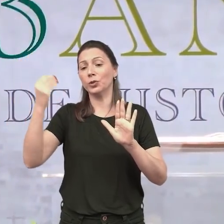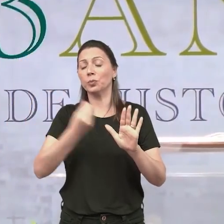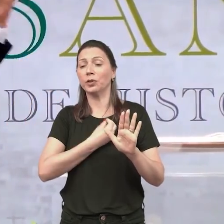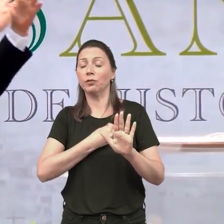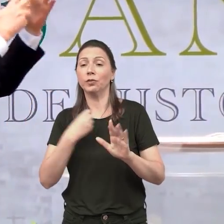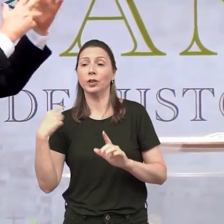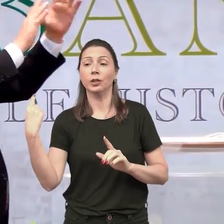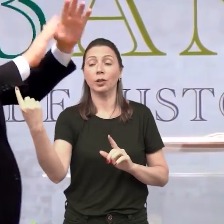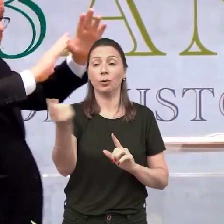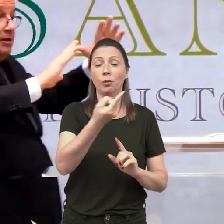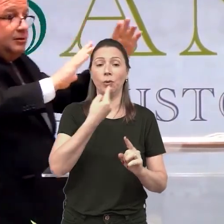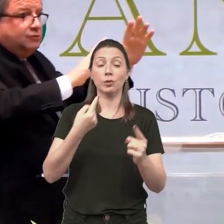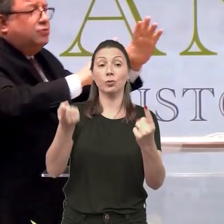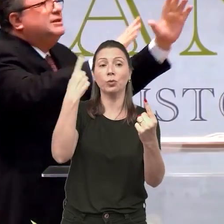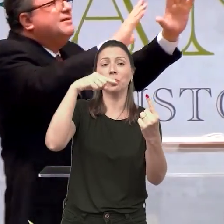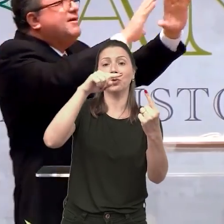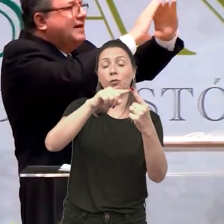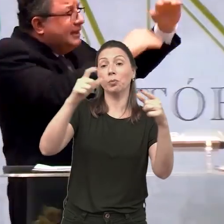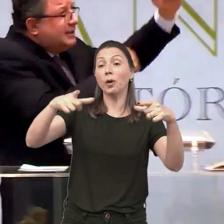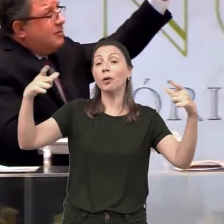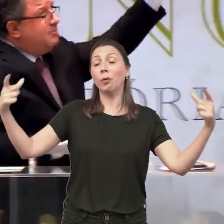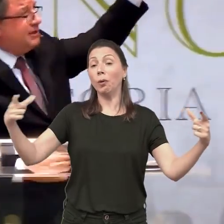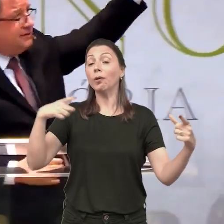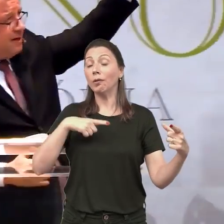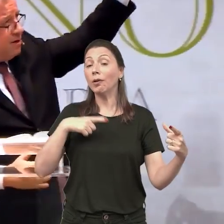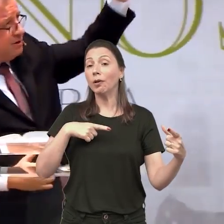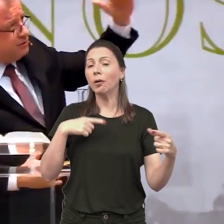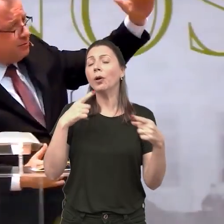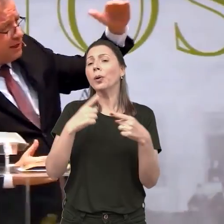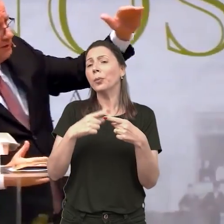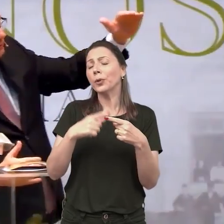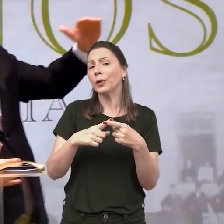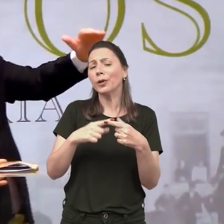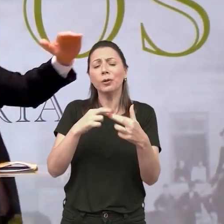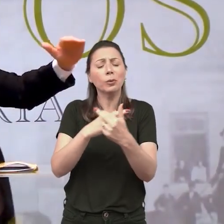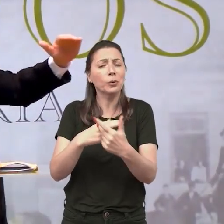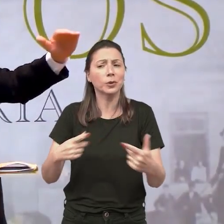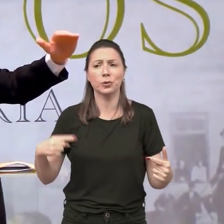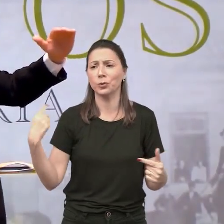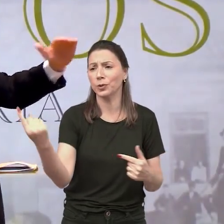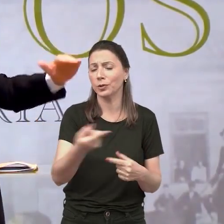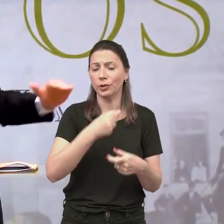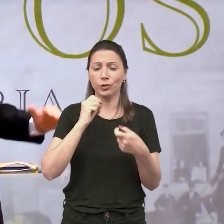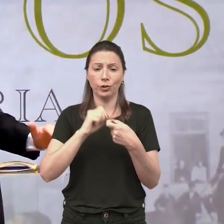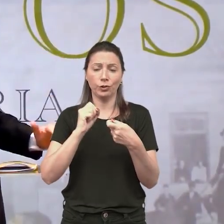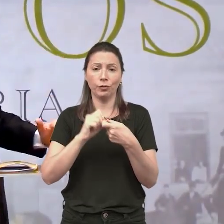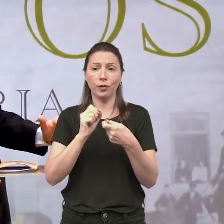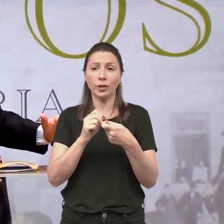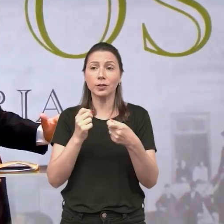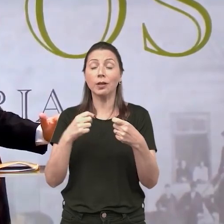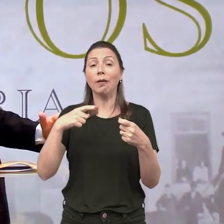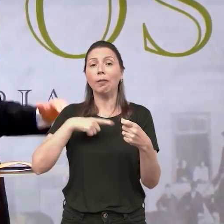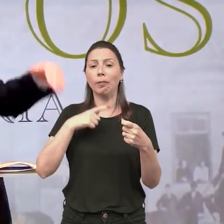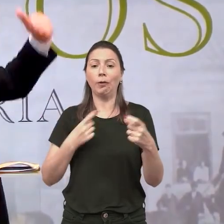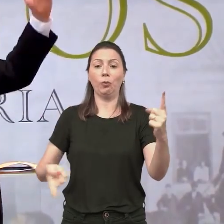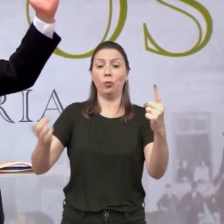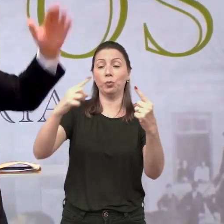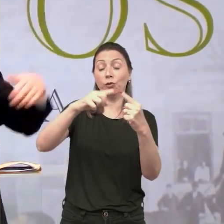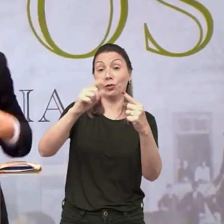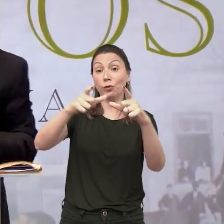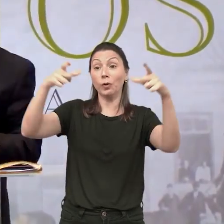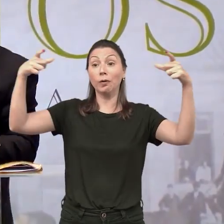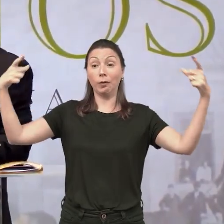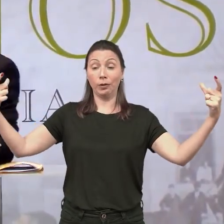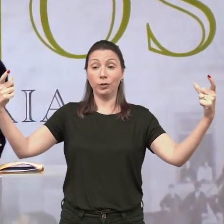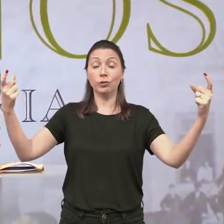existe um objetivo maior. Tudo que você vai fazer tem um objetivo maior e tem os objetivos o quê? Secundários. Então os